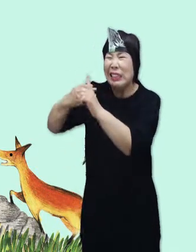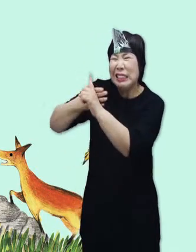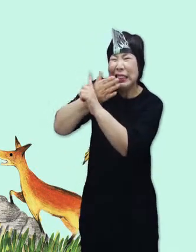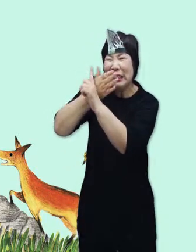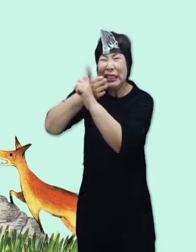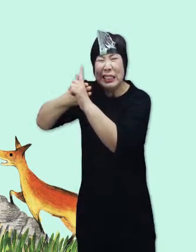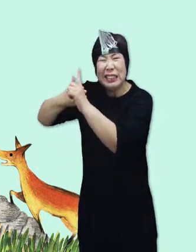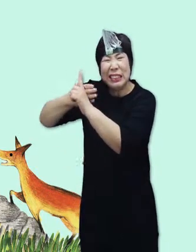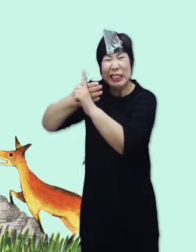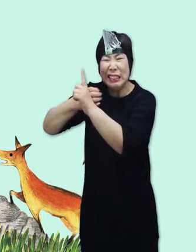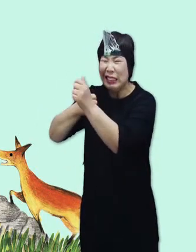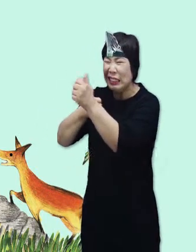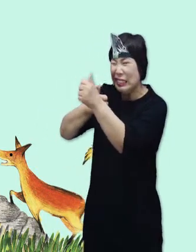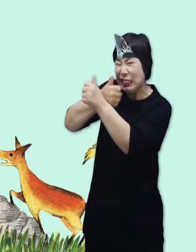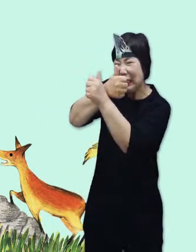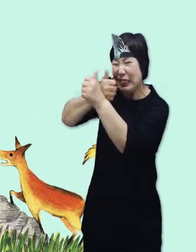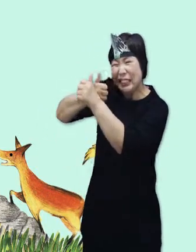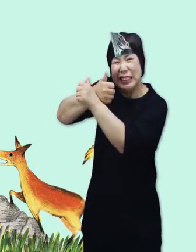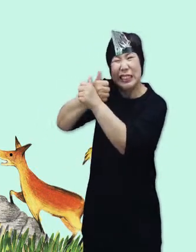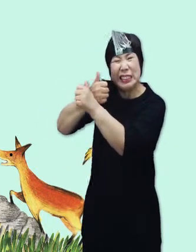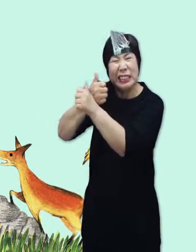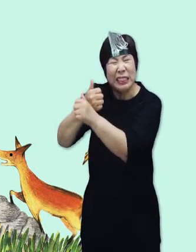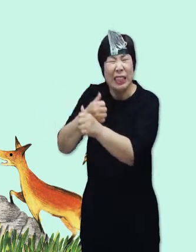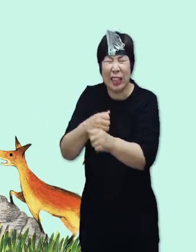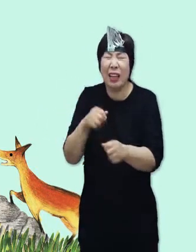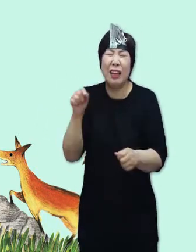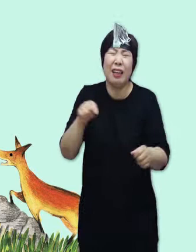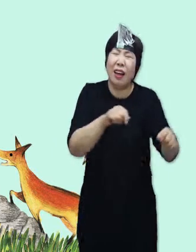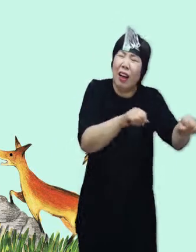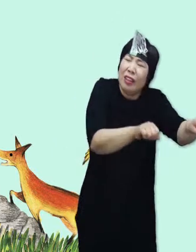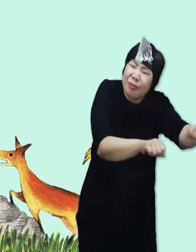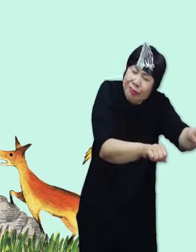쓱쓱쓱쓱 쓱쓱쓱쓱.